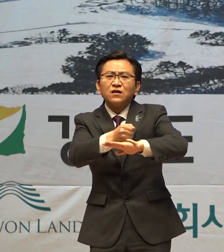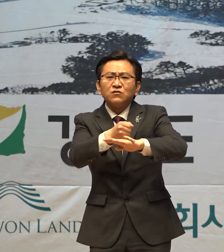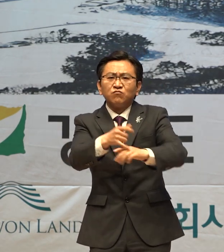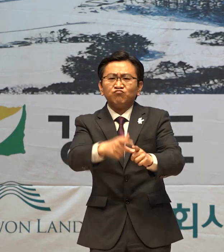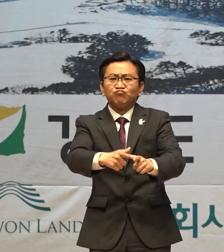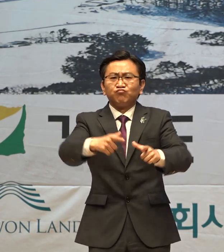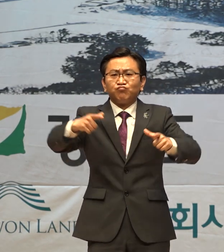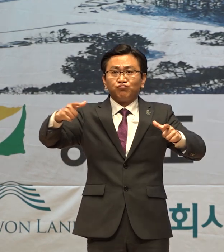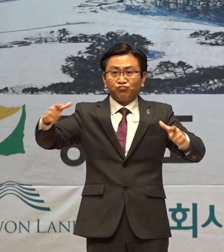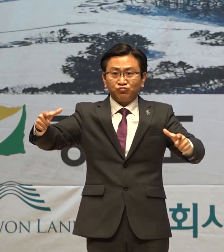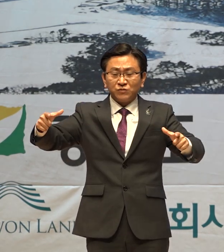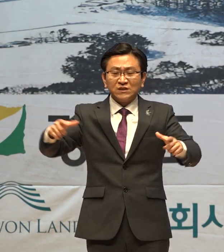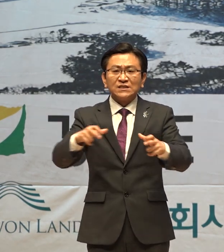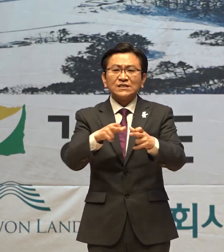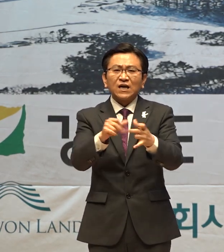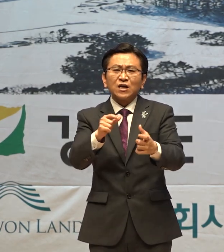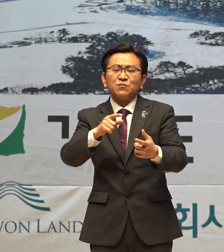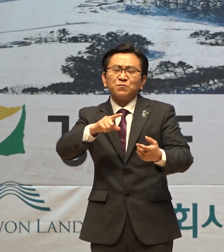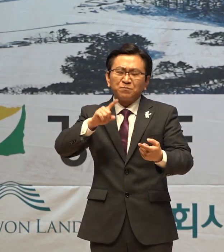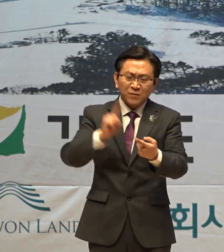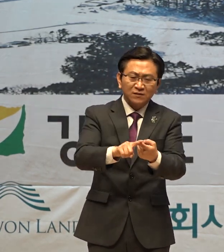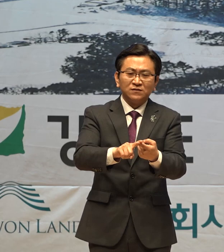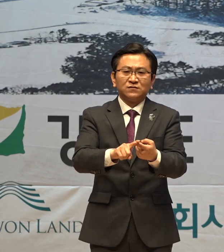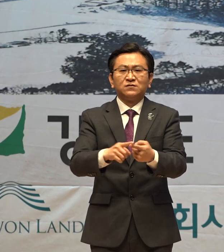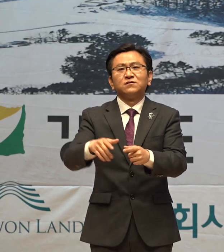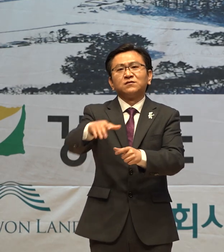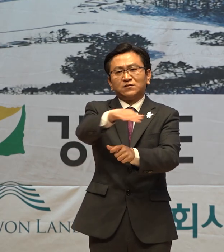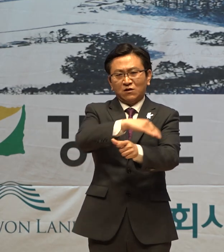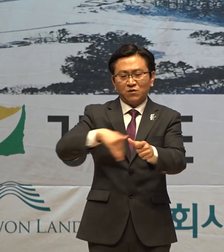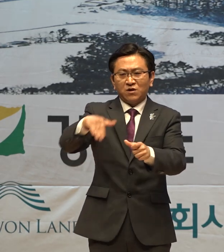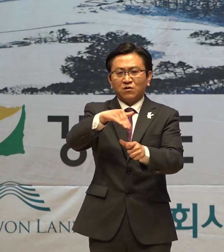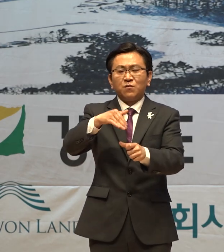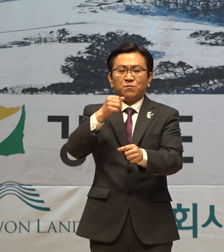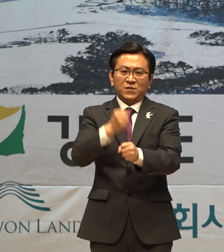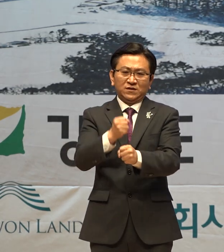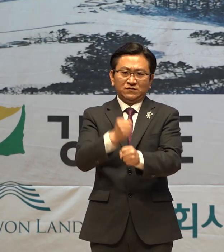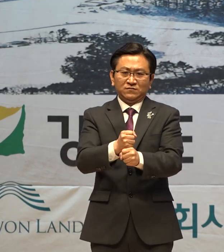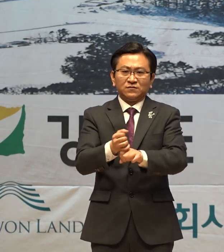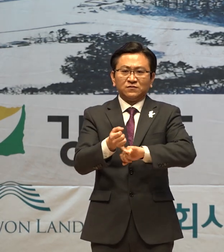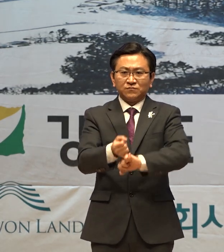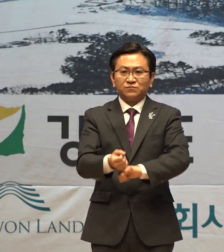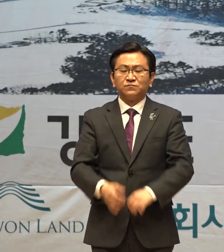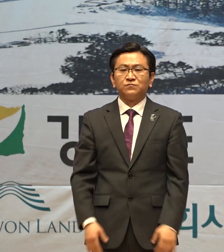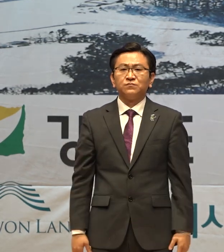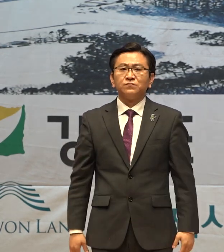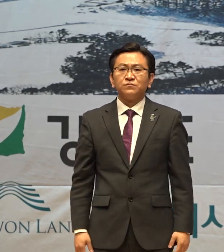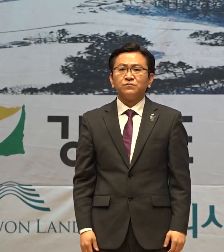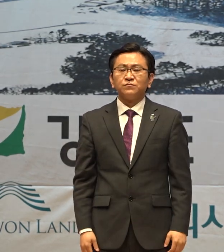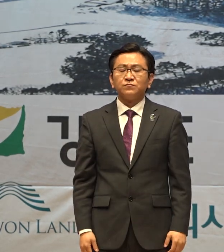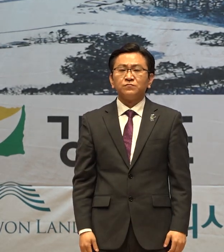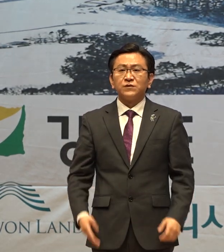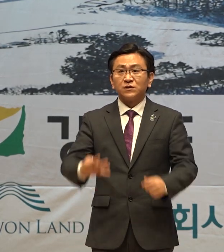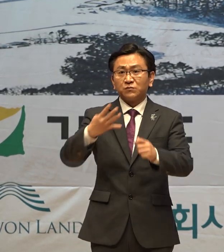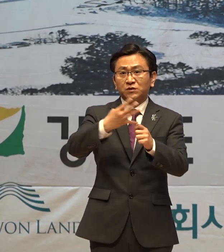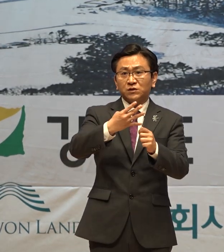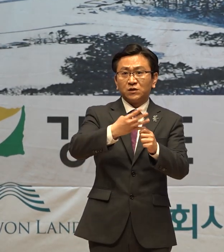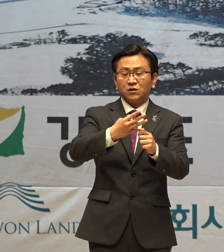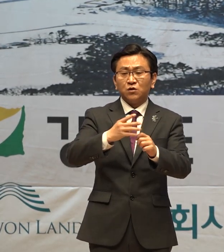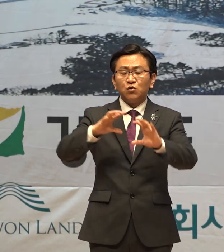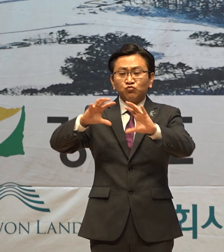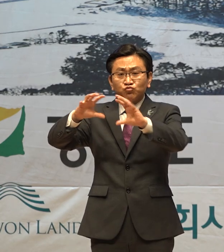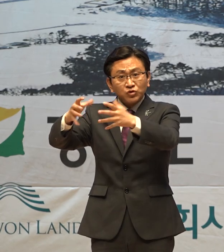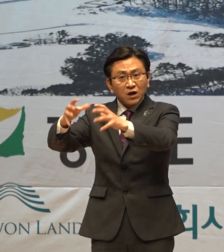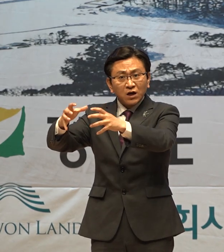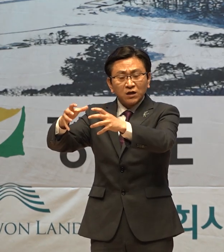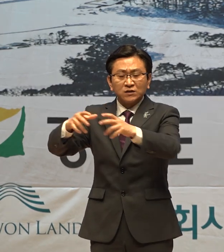확대하여 장애 친화적 지역사회, 장애 없는 환경을 만들겠습니다. 넷째,